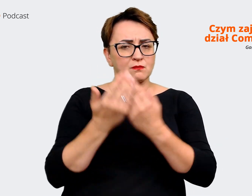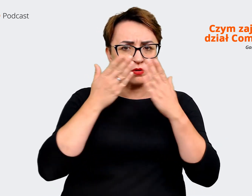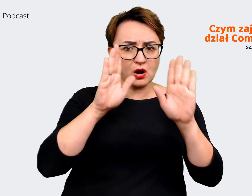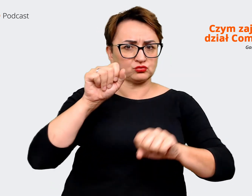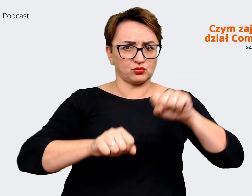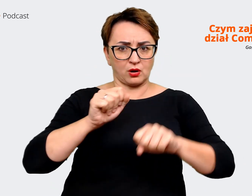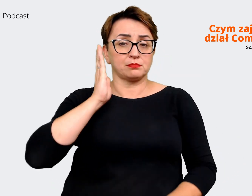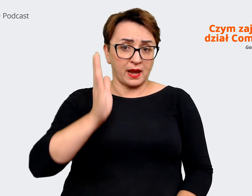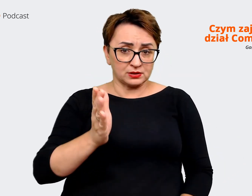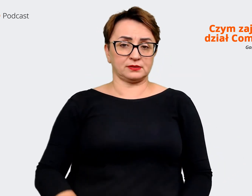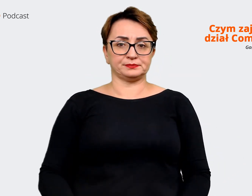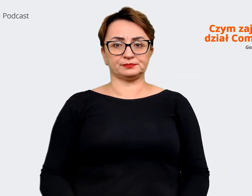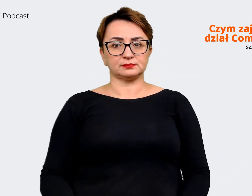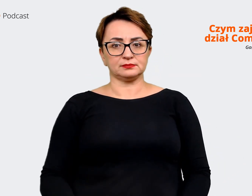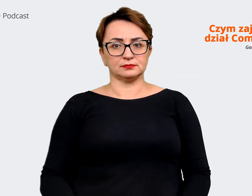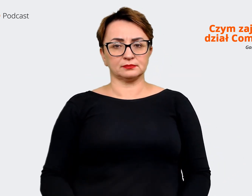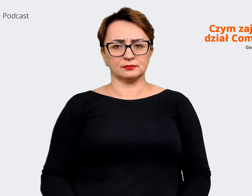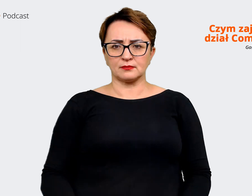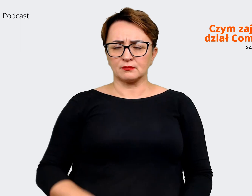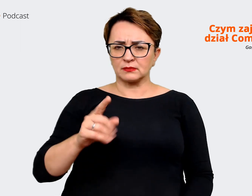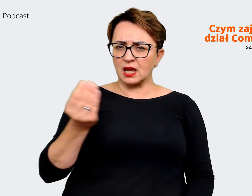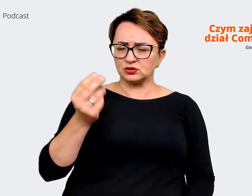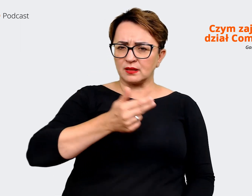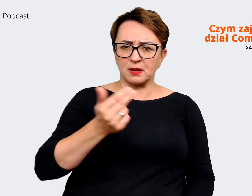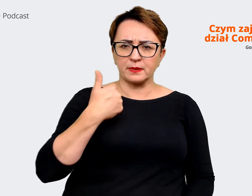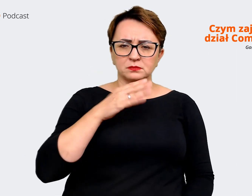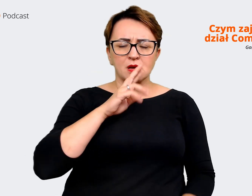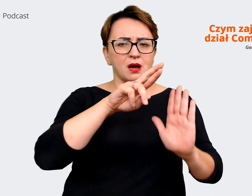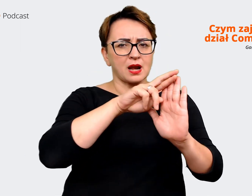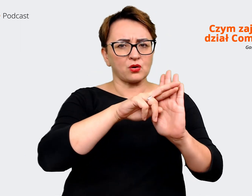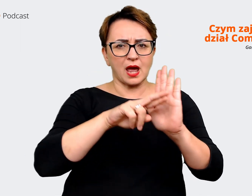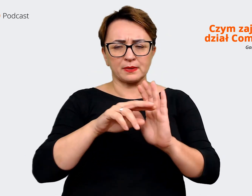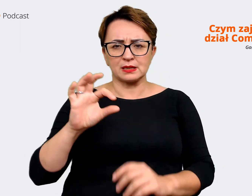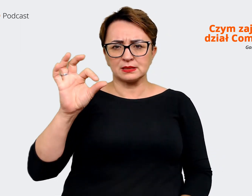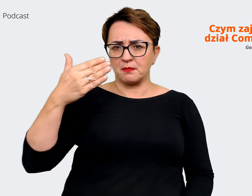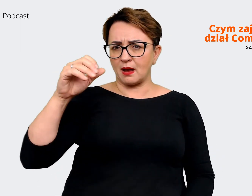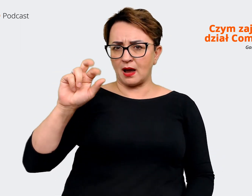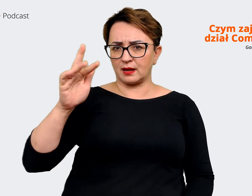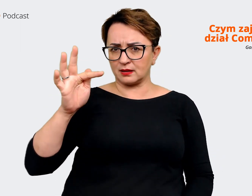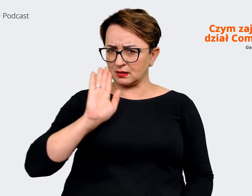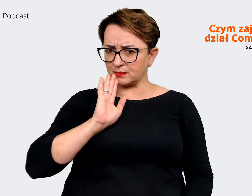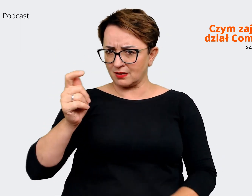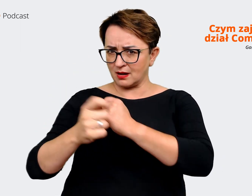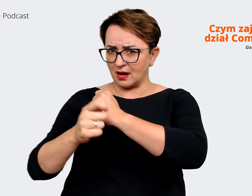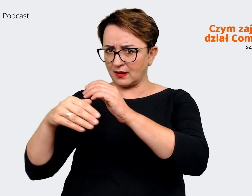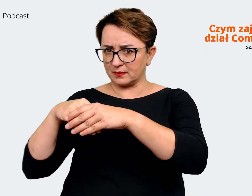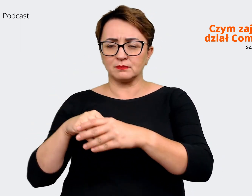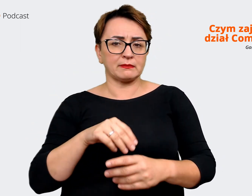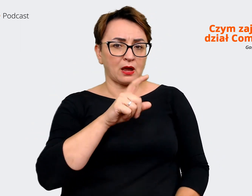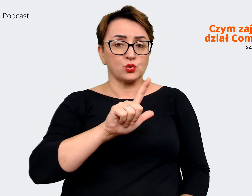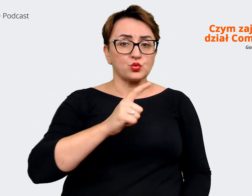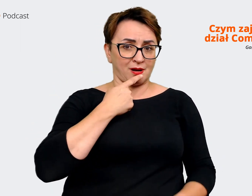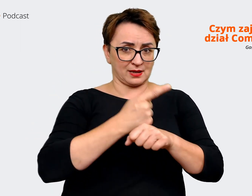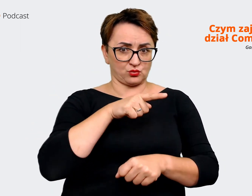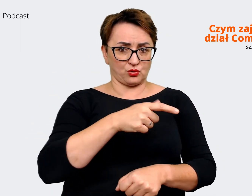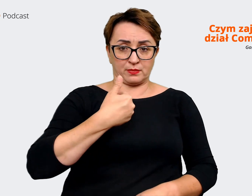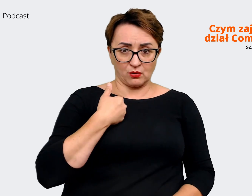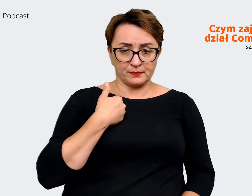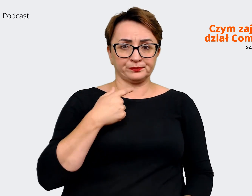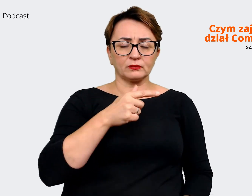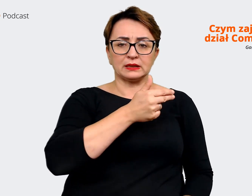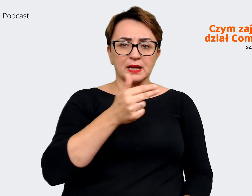platformie niedostępne innym sprzedającym, że on miał jakieś poufne informacje, które wykorzystywał kosztem innych sprzedających, co nie jest prawdą, no